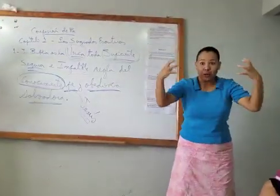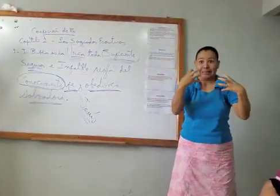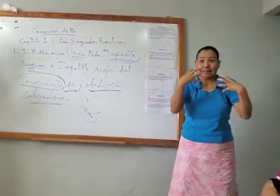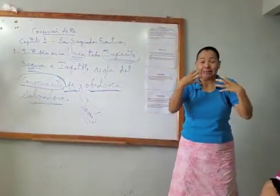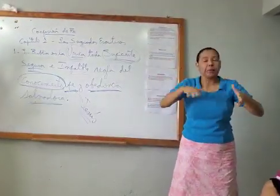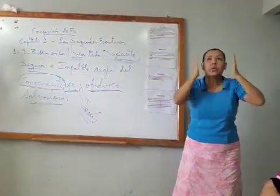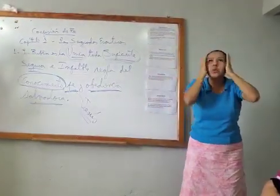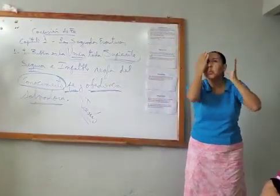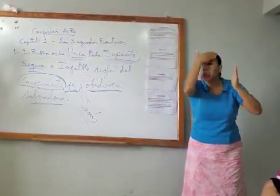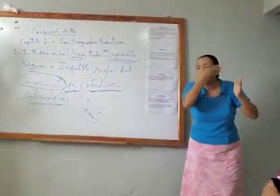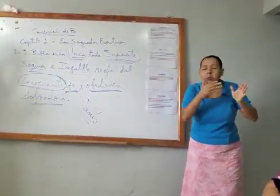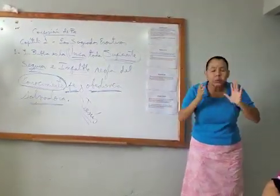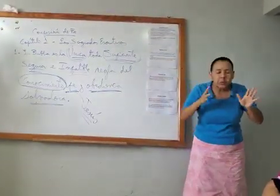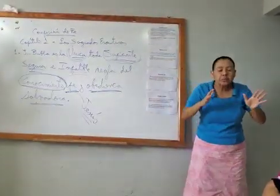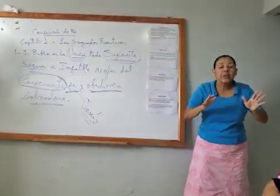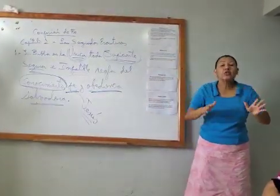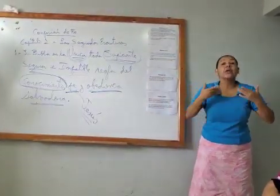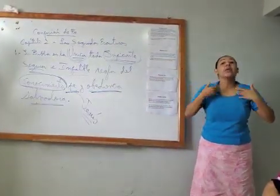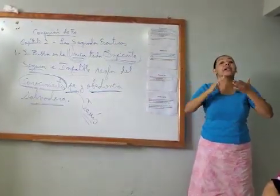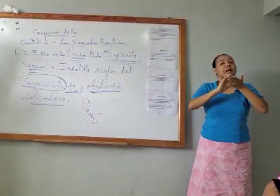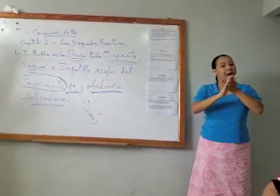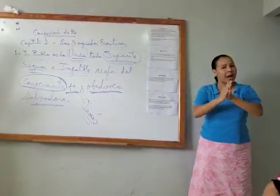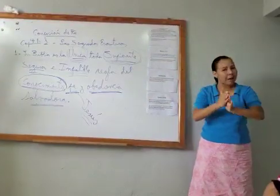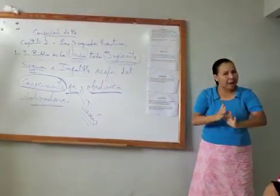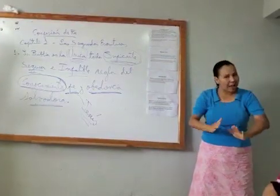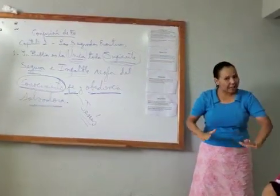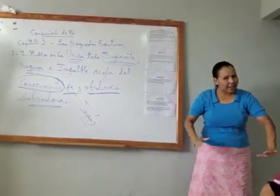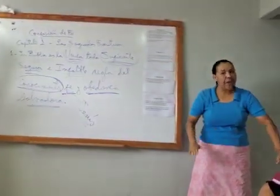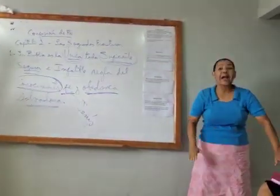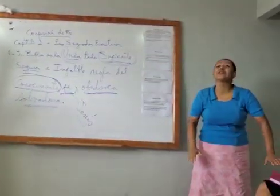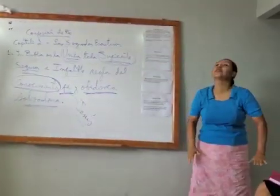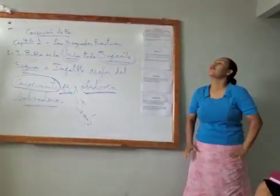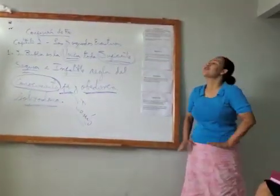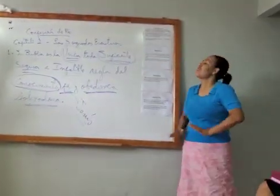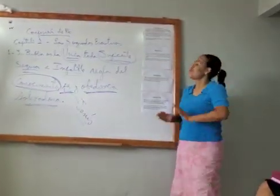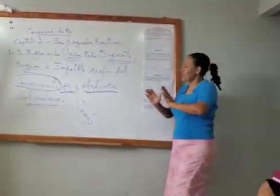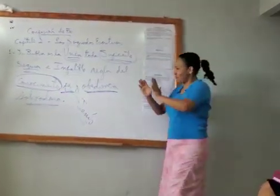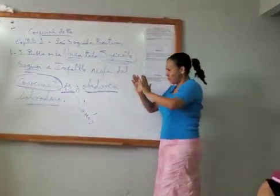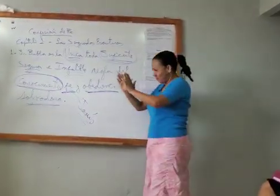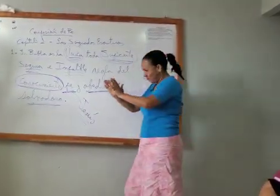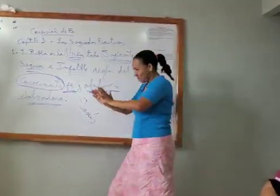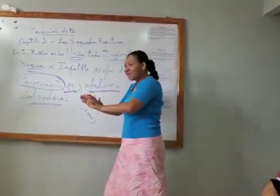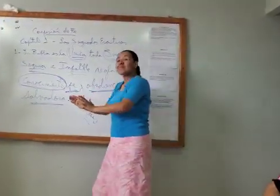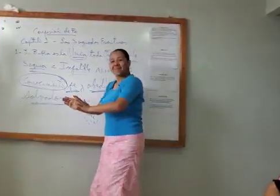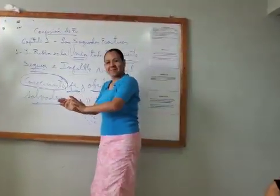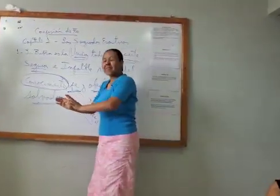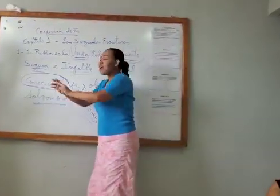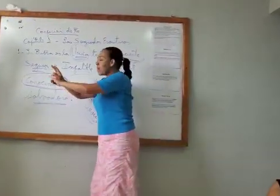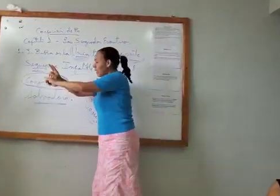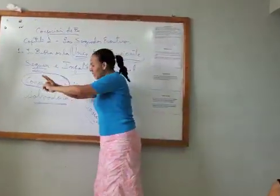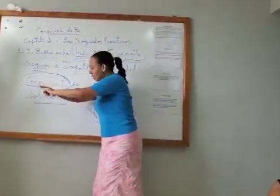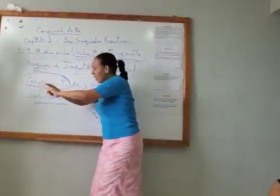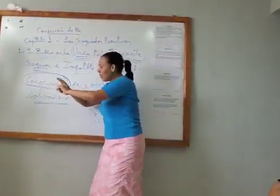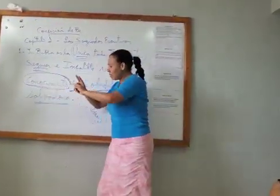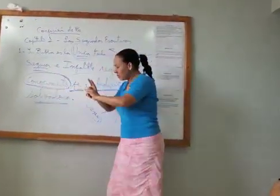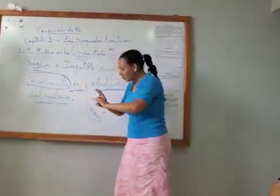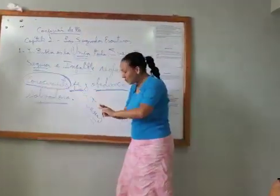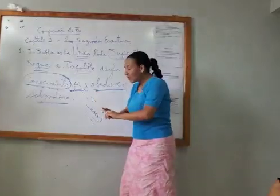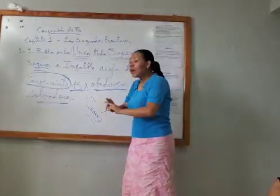aflojando, porque estaba así. Entonces, porque estaba calvada, entonces, pues, y vi ahí, y la